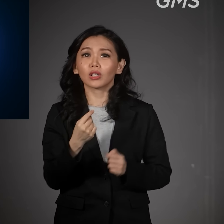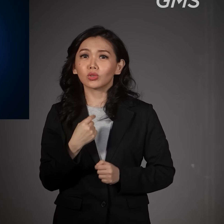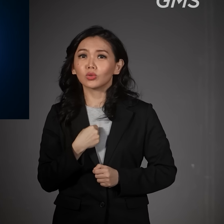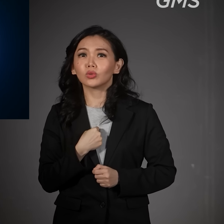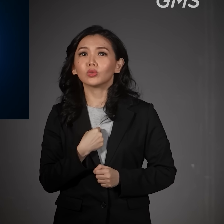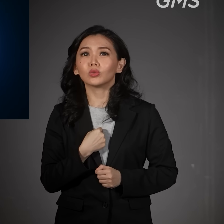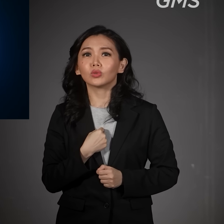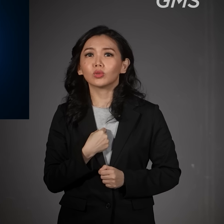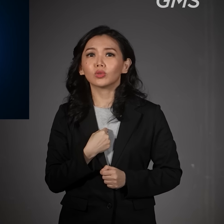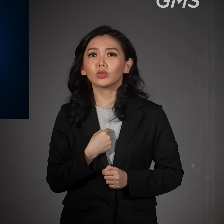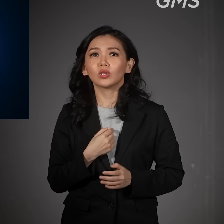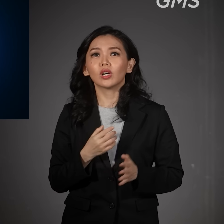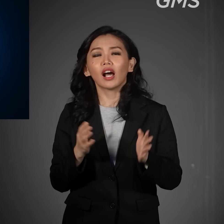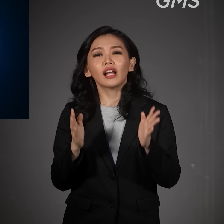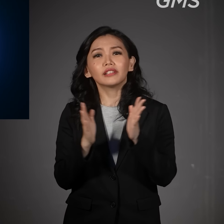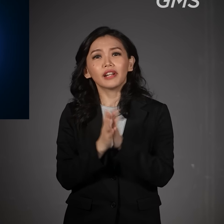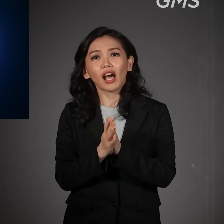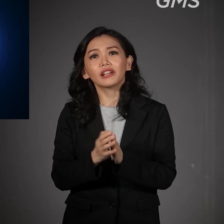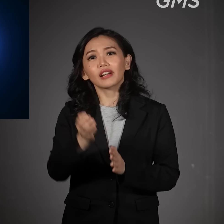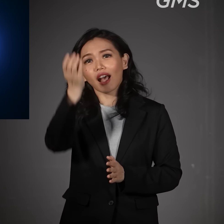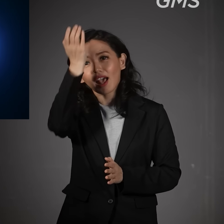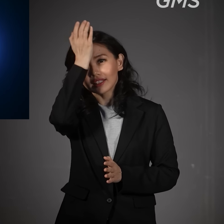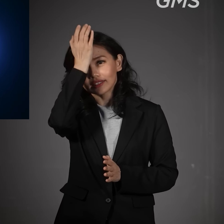dan Rajaku.